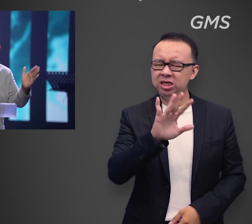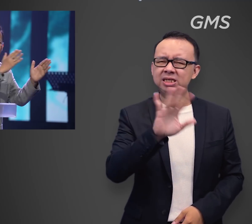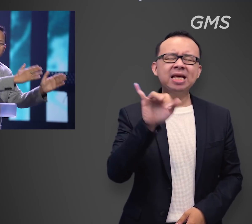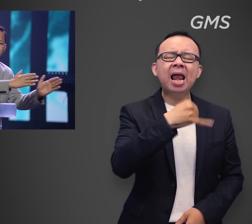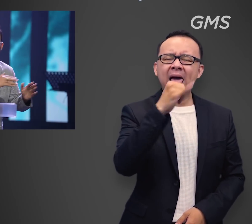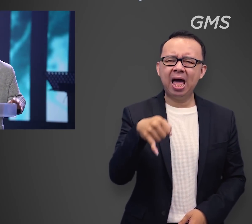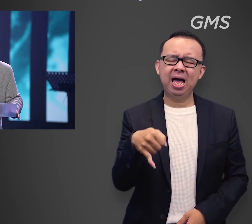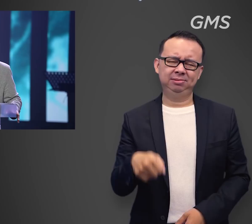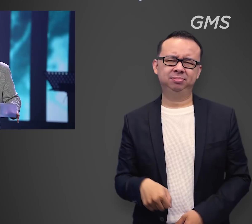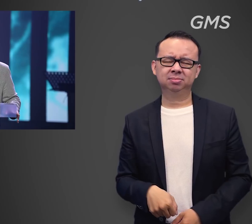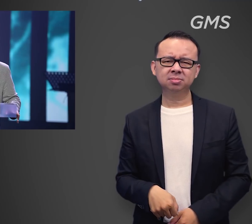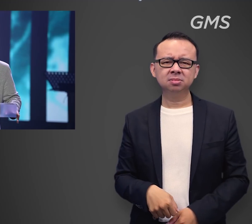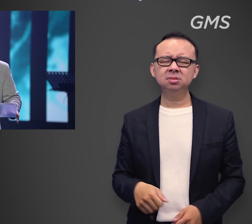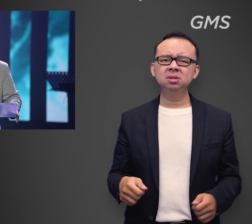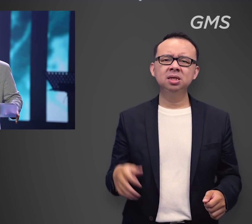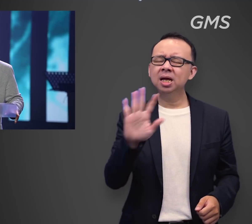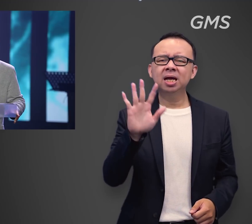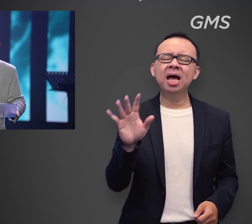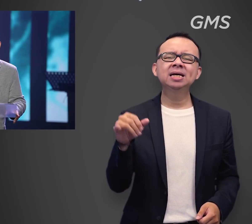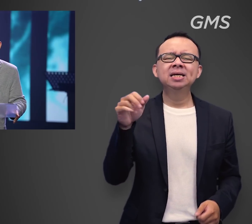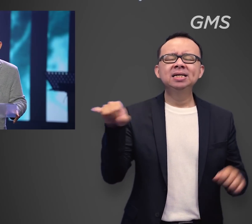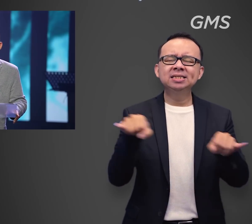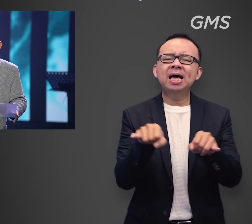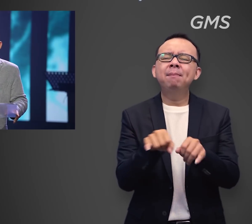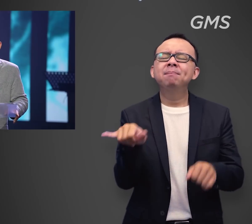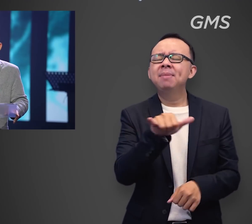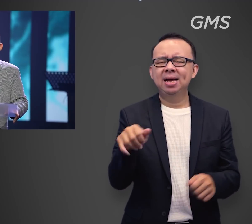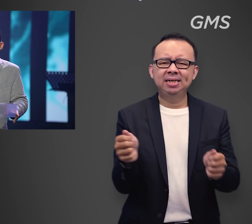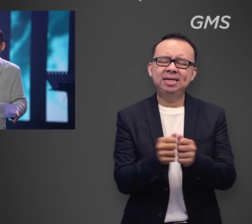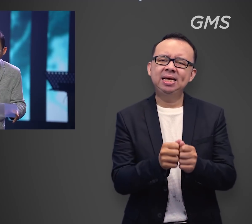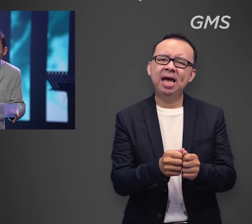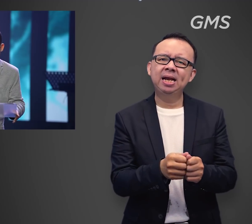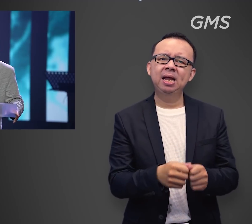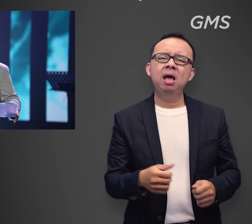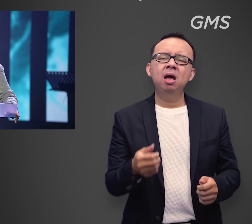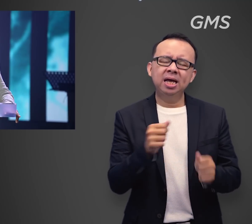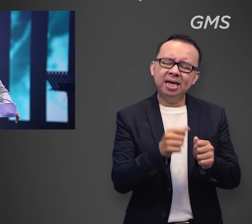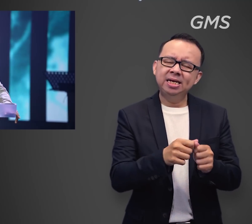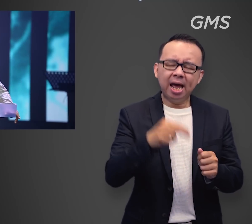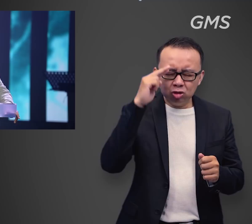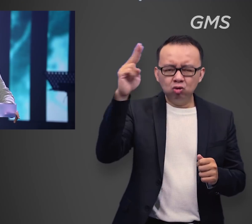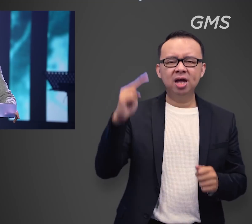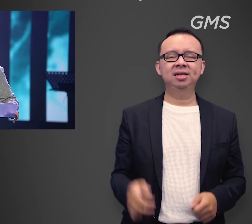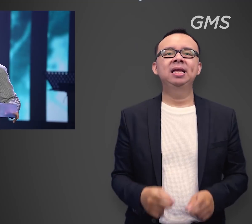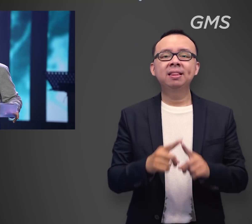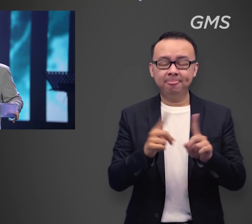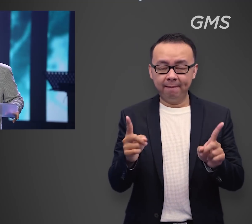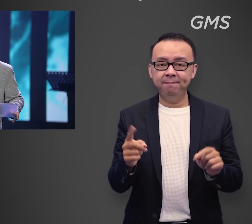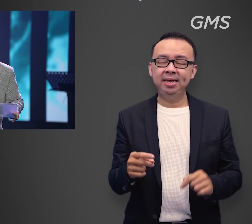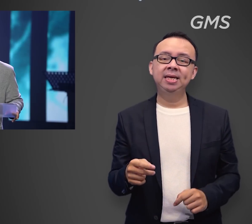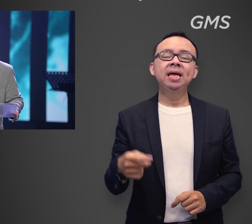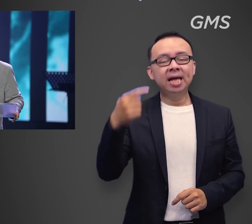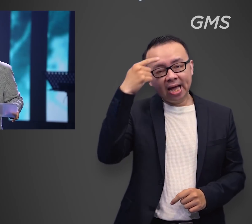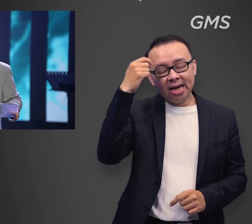Tidak sesuai dengan kehendak Tuhan. Tuhan murka dengan itu. Tetapi karena kasihnya, Tuhan tidak pernah bertahan di